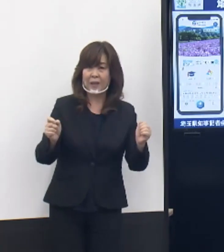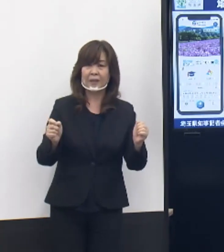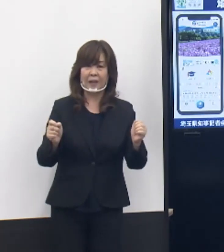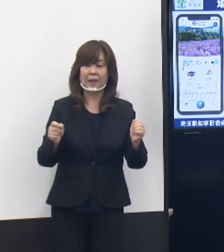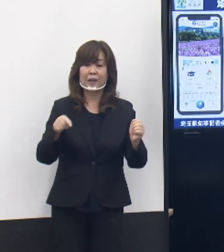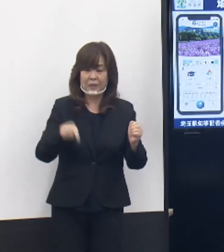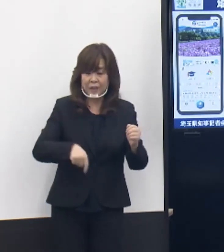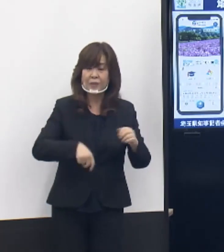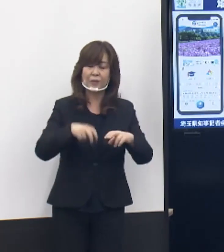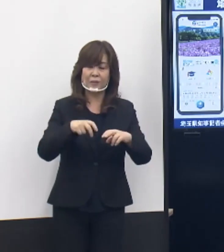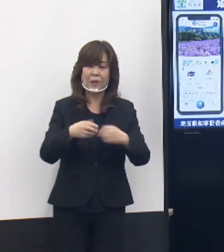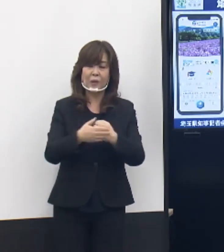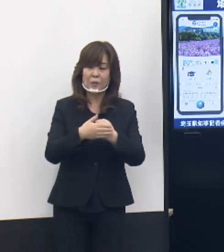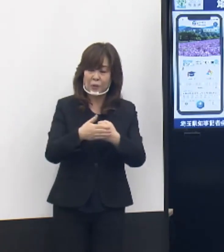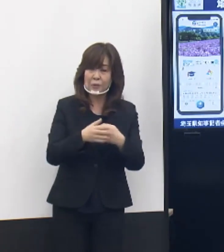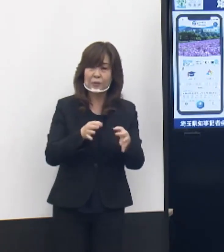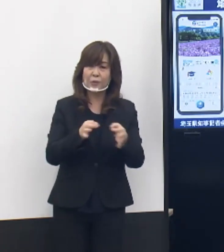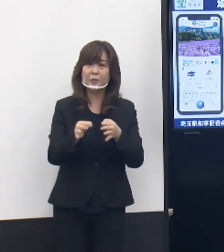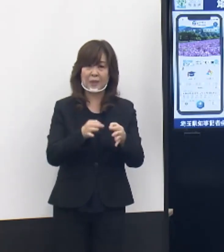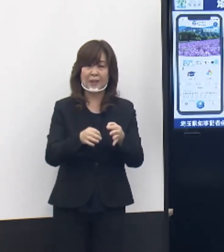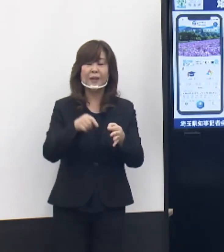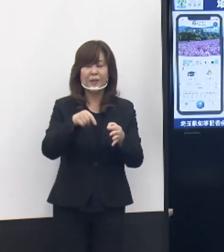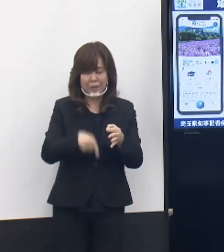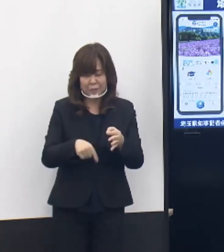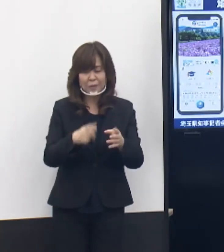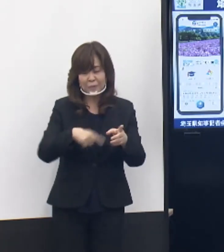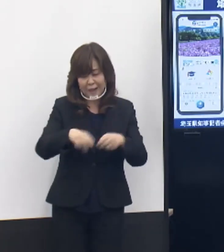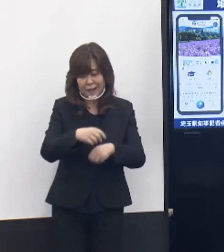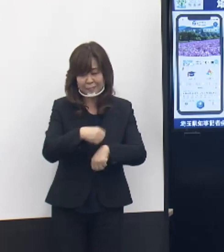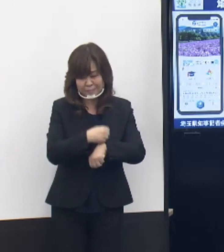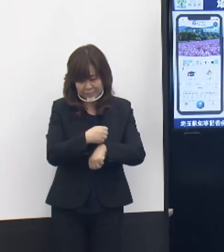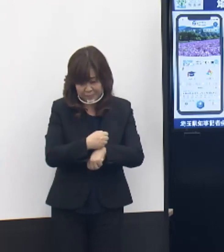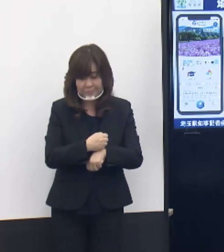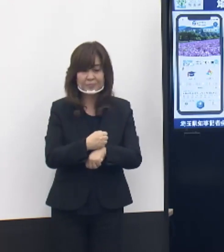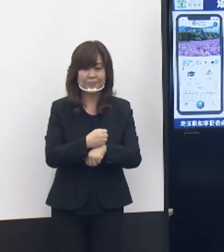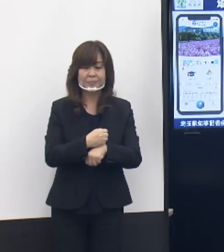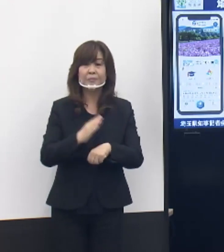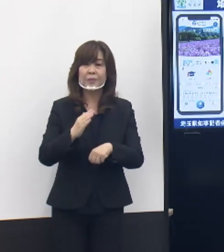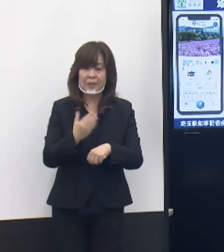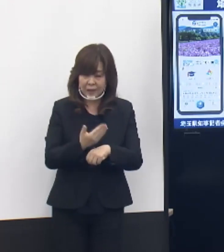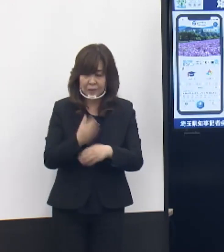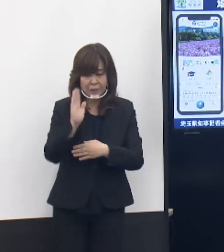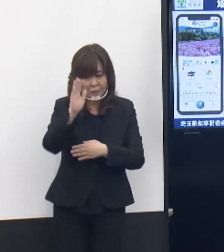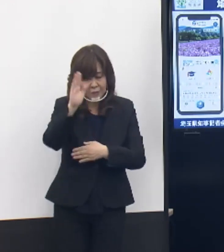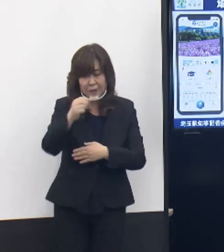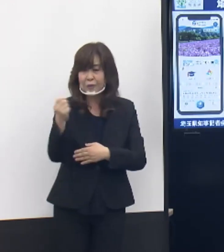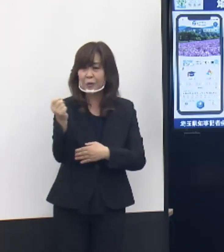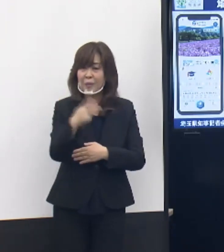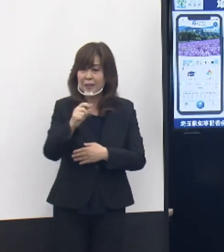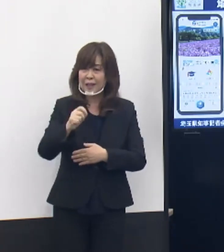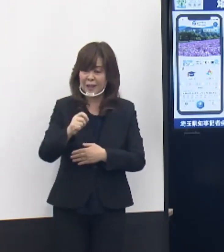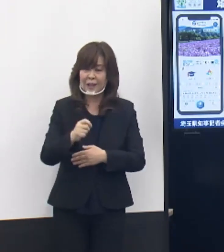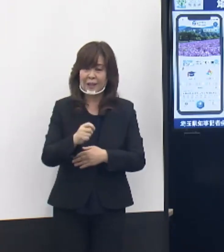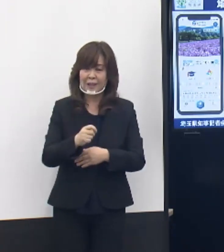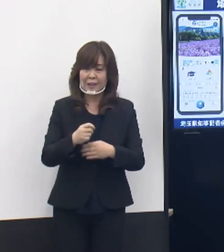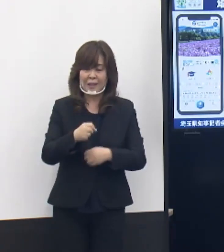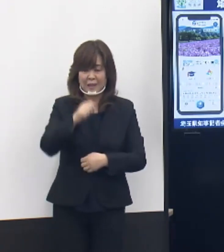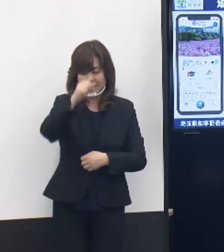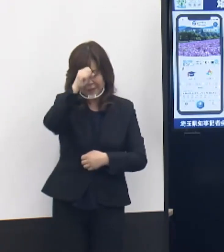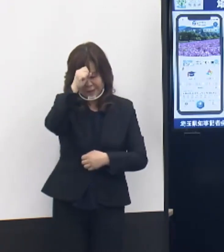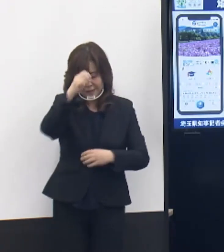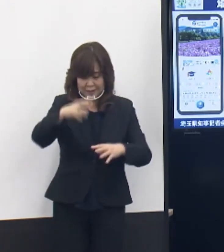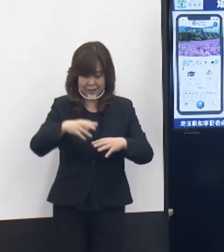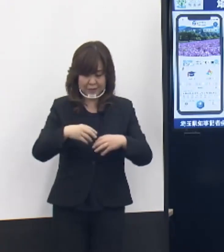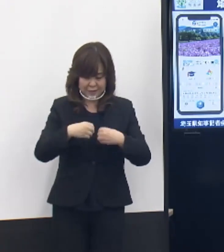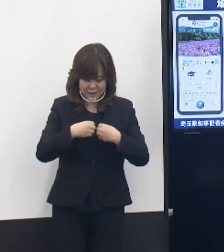加店舗の皆様にはご負担をおかけすることになりますけれども、この第6波に備えたこの実証というのが、特